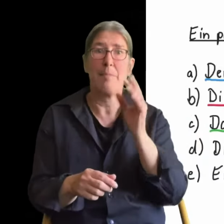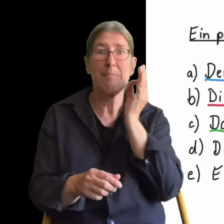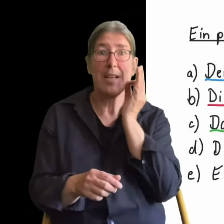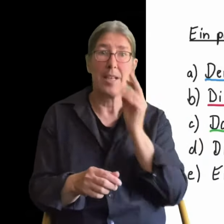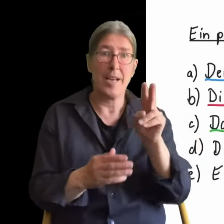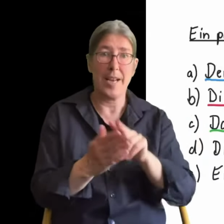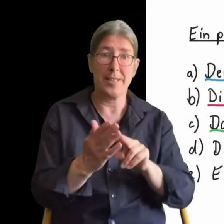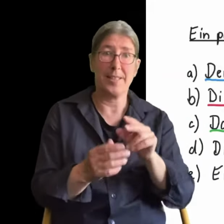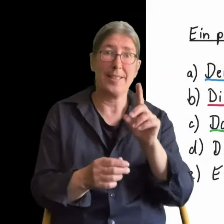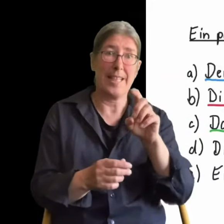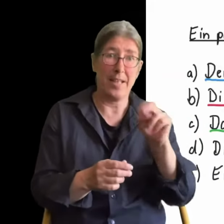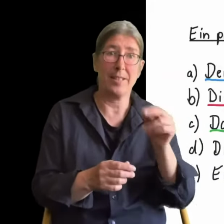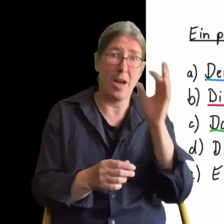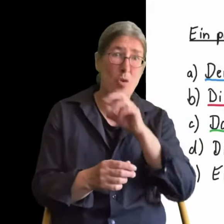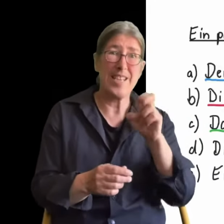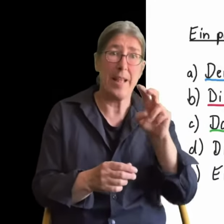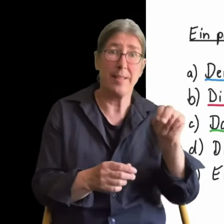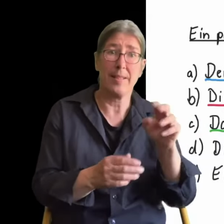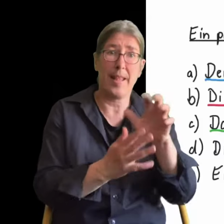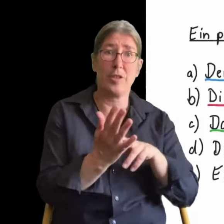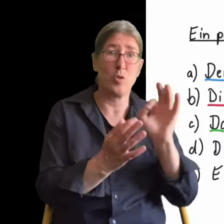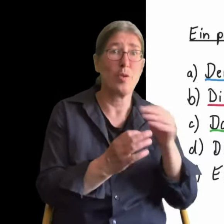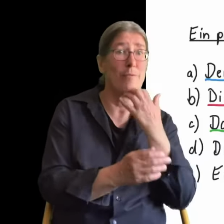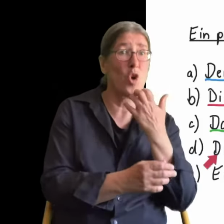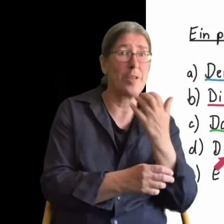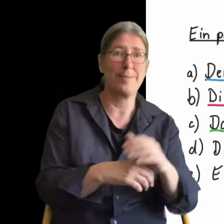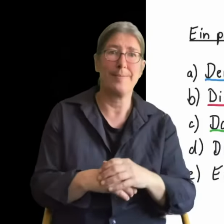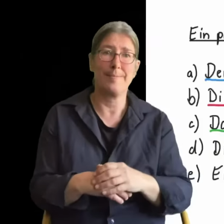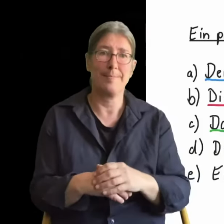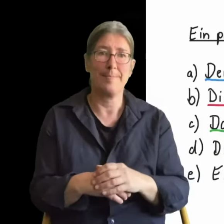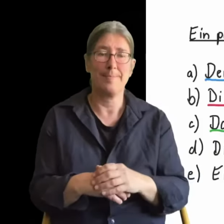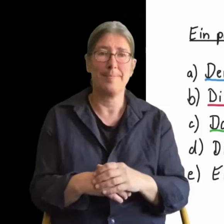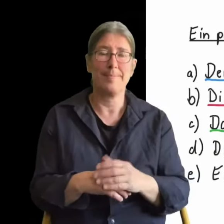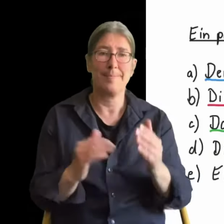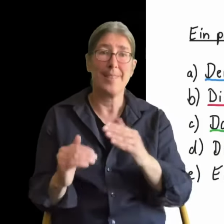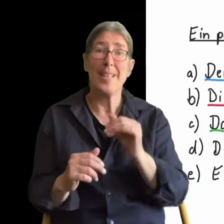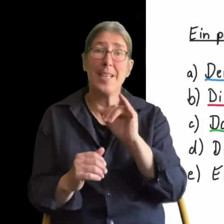Das nette Mädchen liest den traurigen Text gut vor.